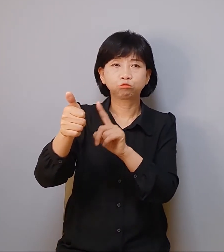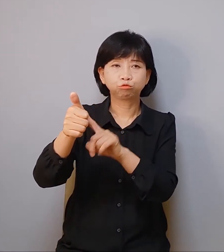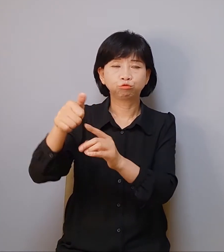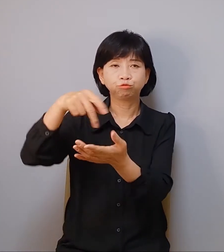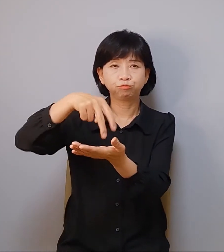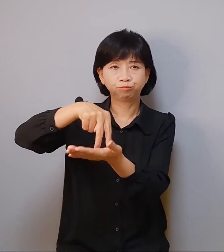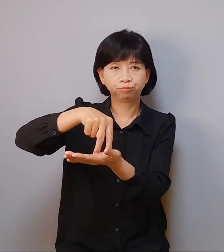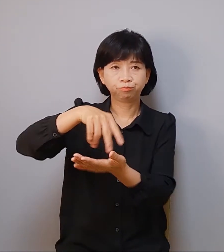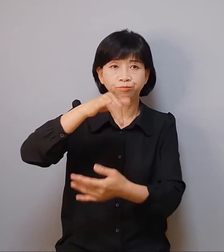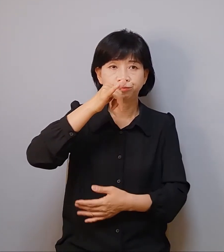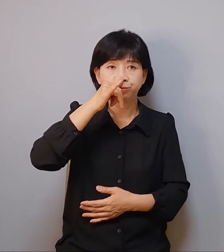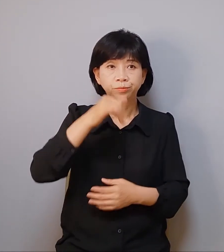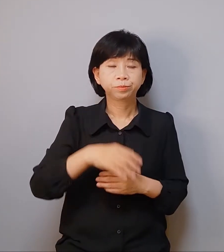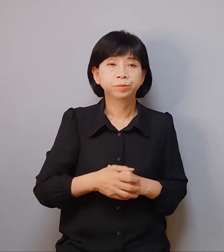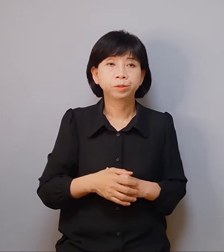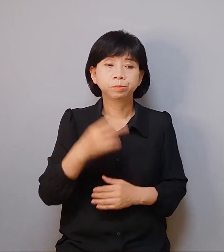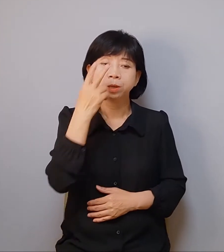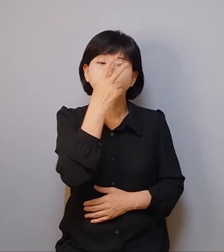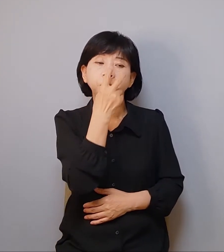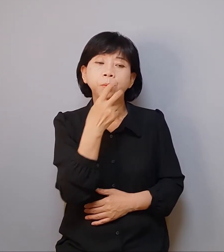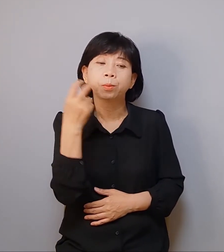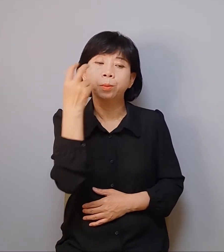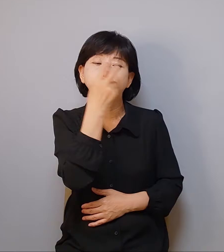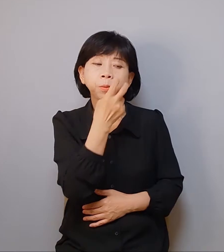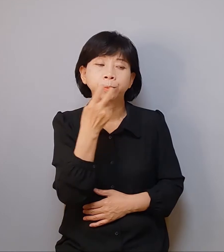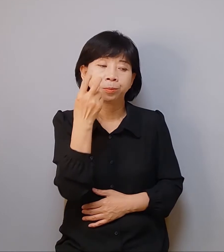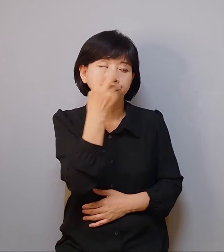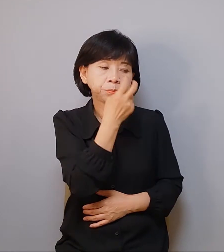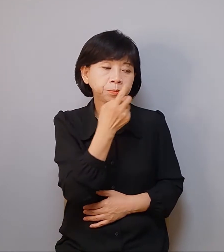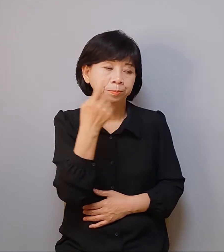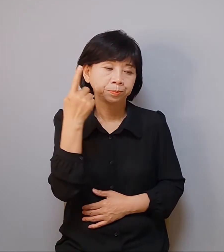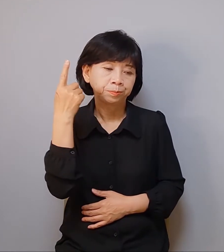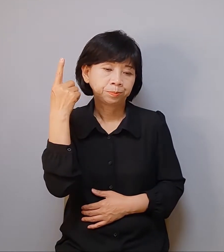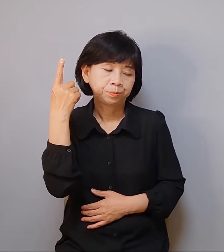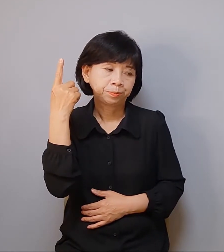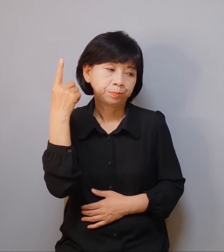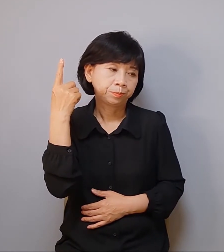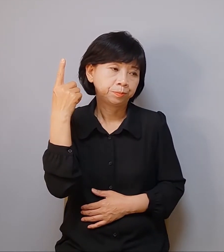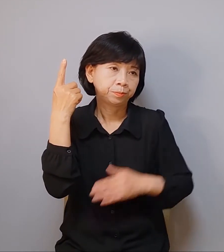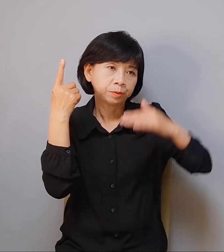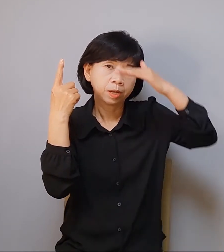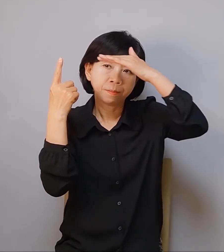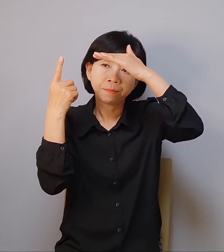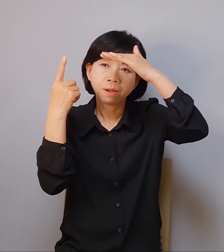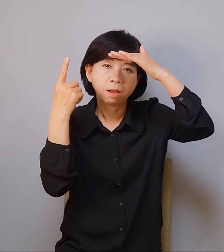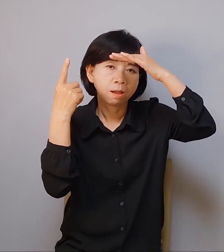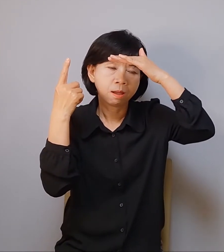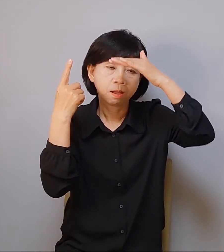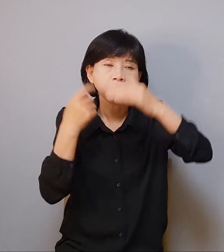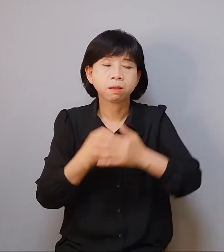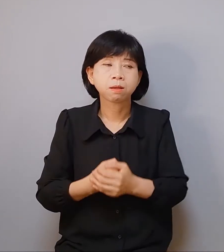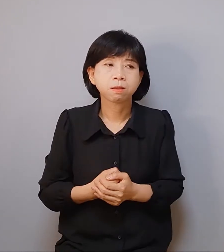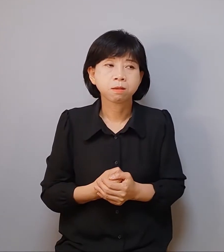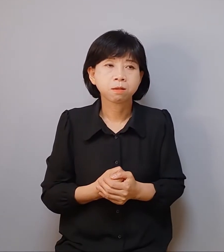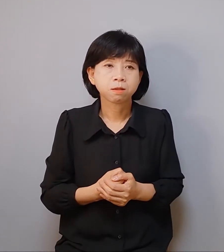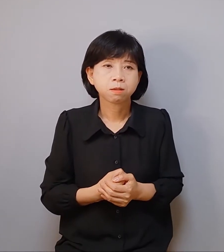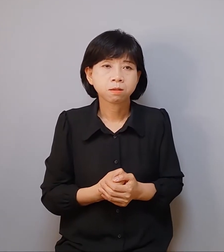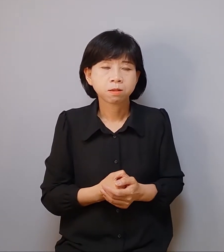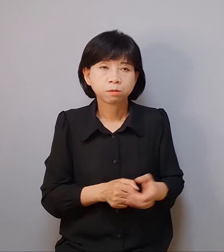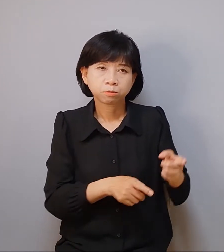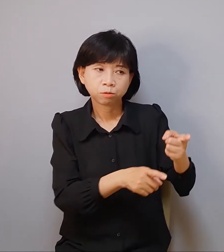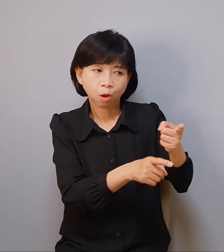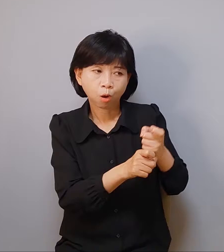있지요. 경계하고 있는 거예요. 저 멀리서 누군가 오고 있나? 혹은 적이 아닐까? 뜬